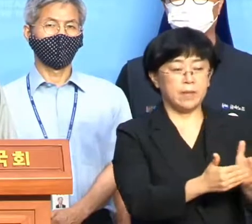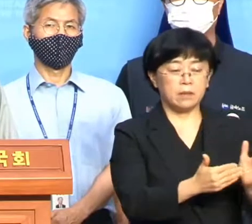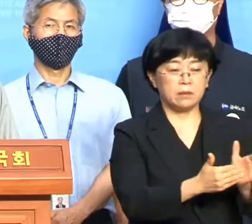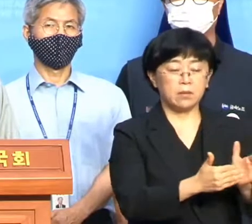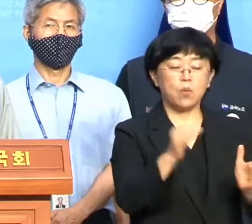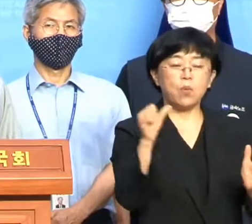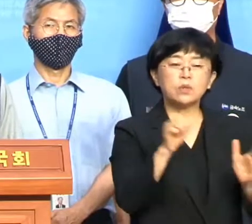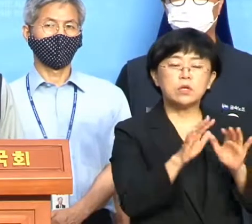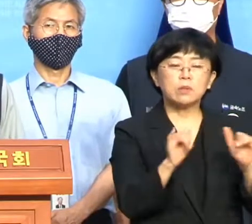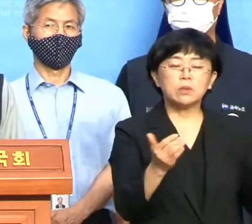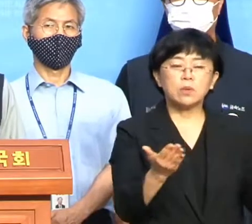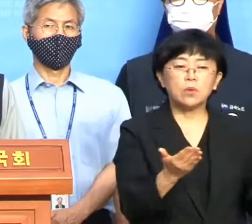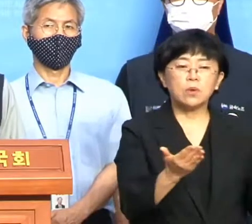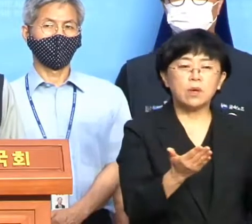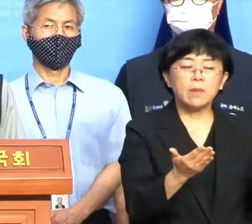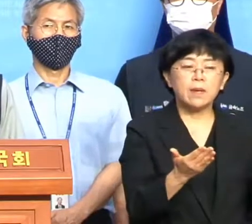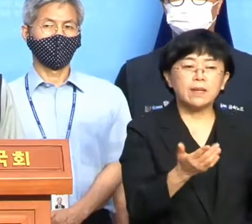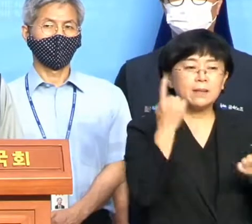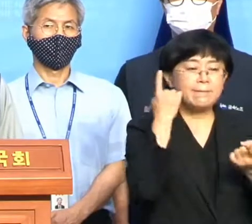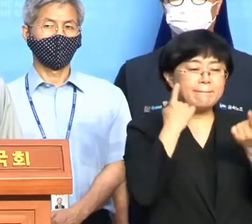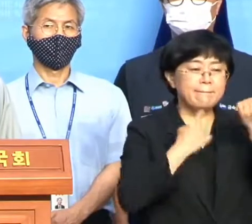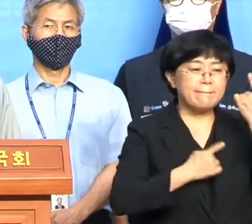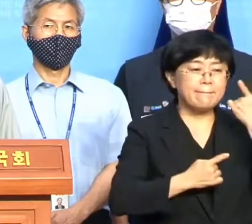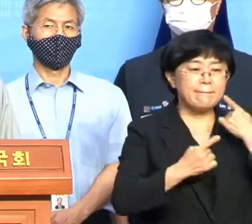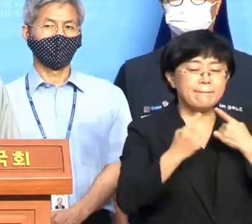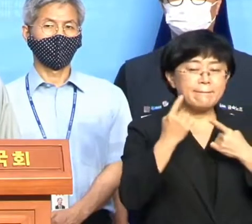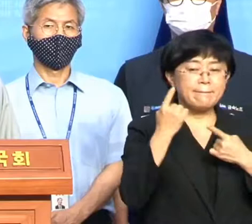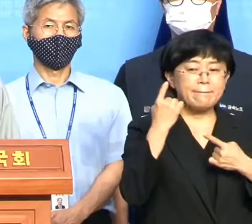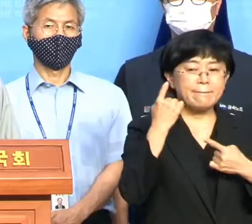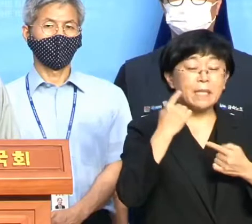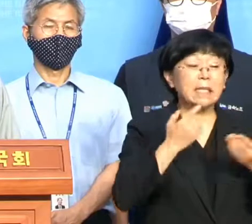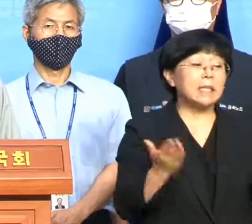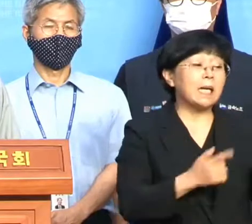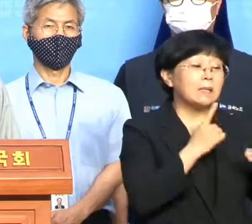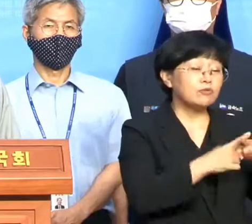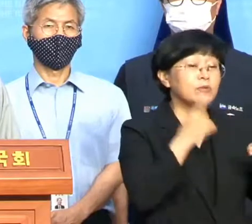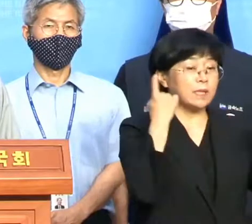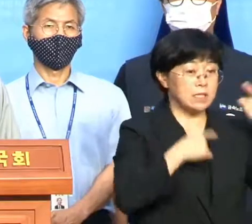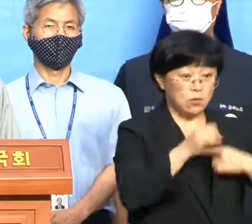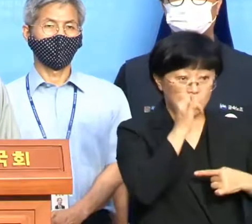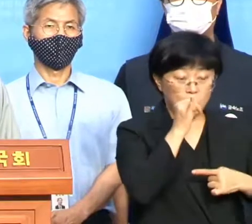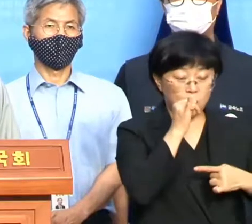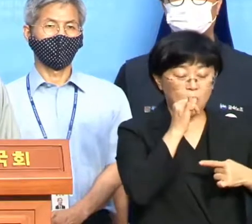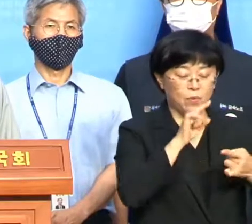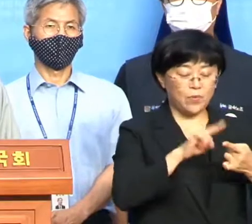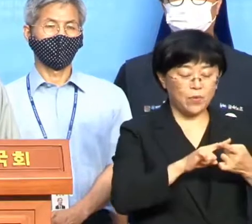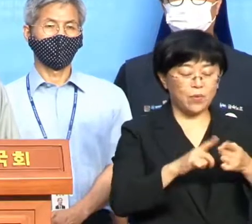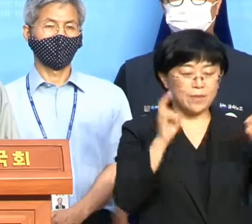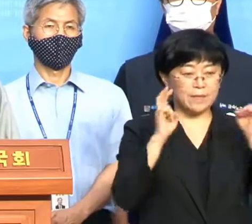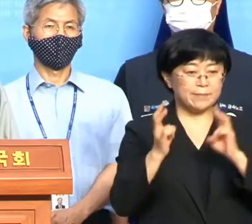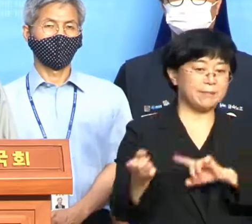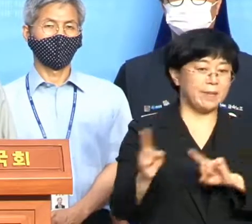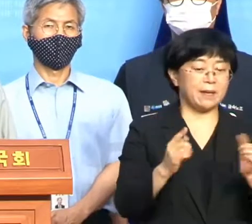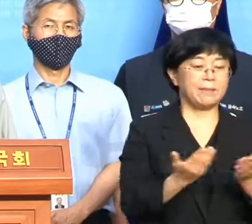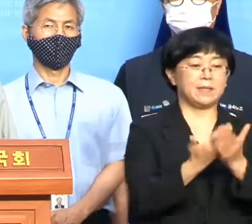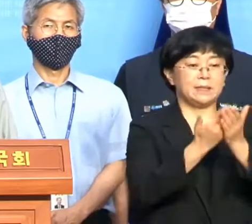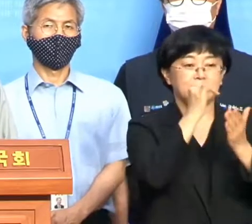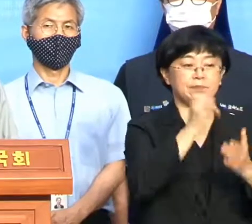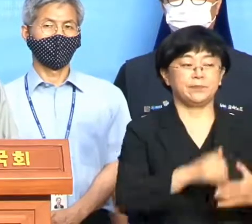5000명의 노동자가 산재한 잘 산재를 당하면서 기업을 살려 놨습니다